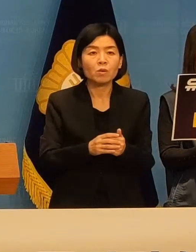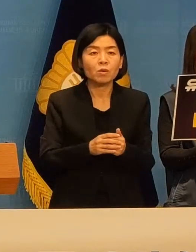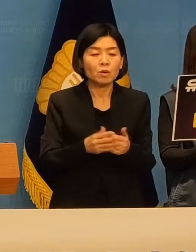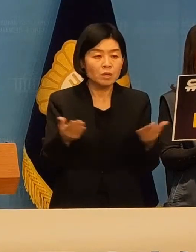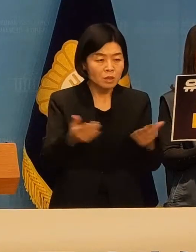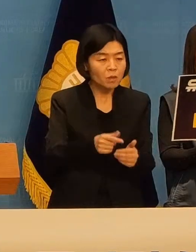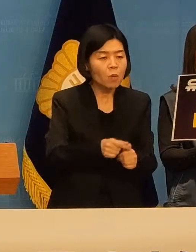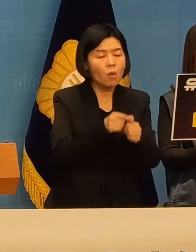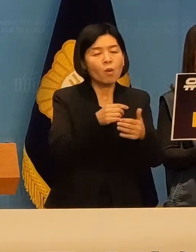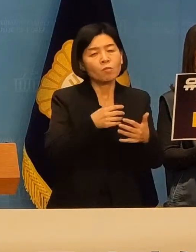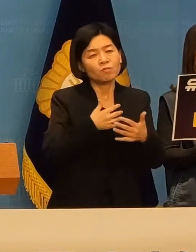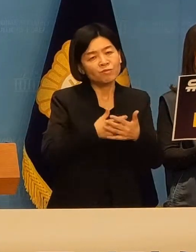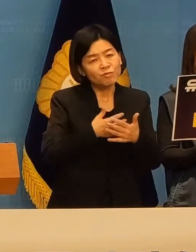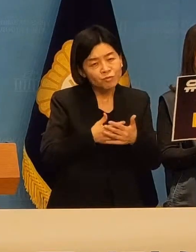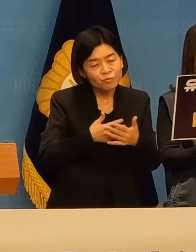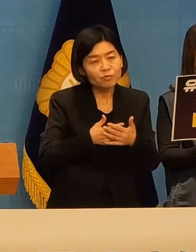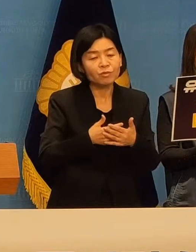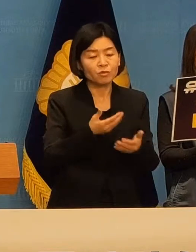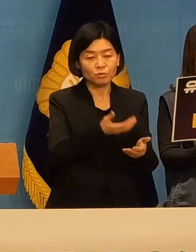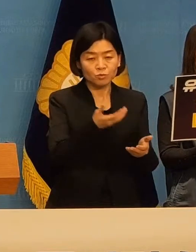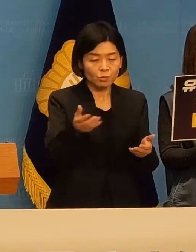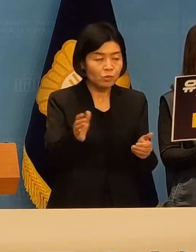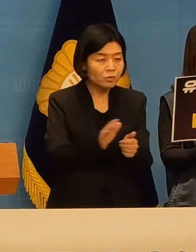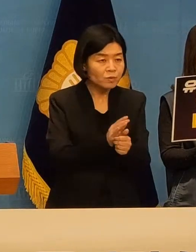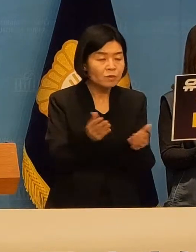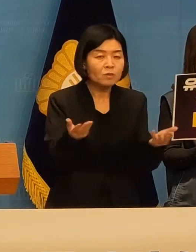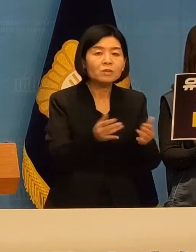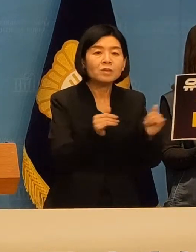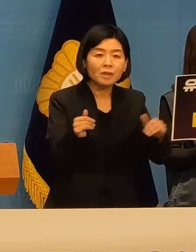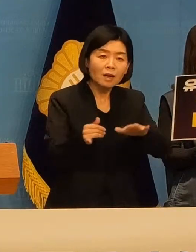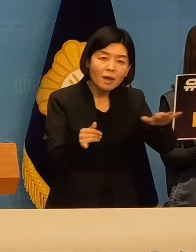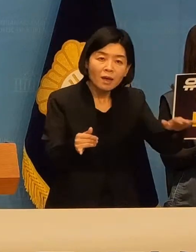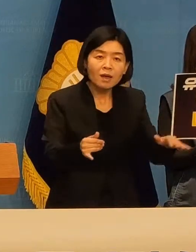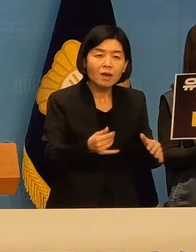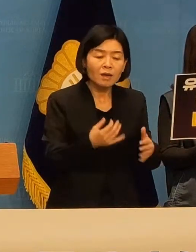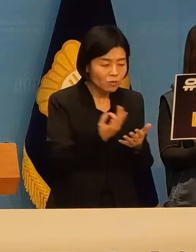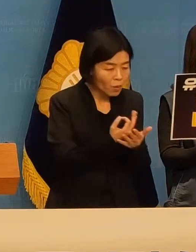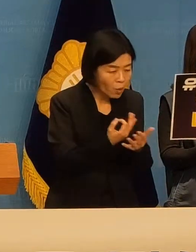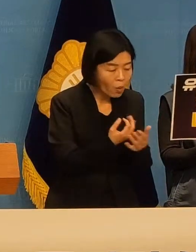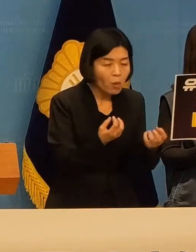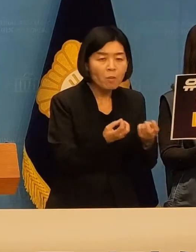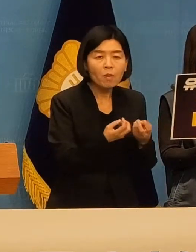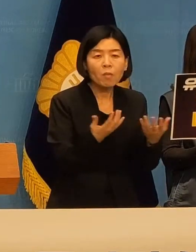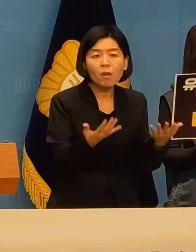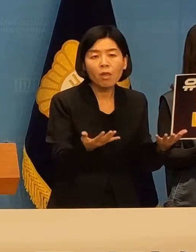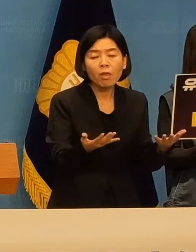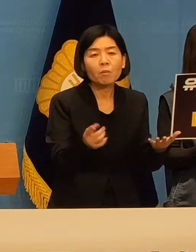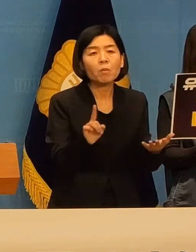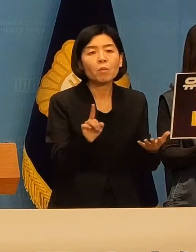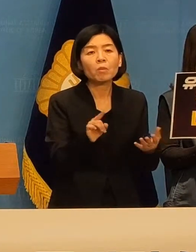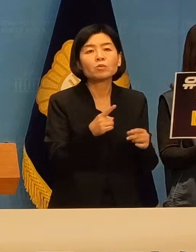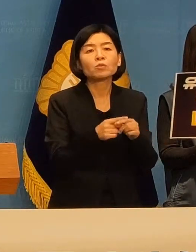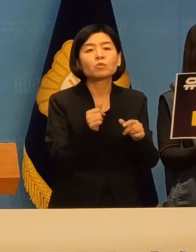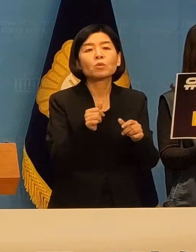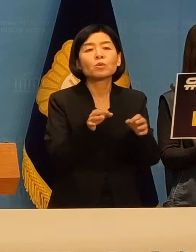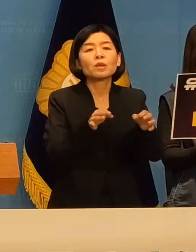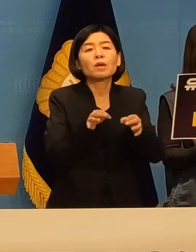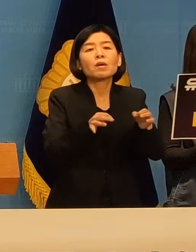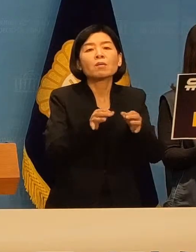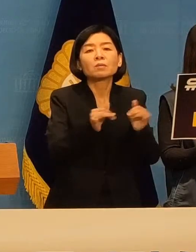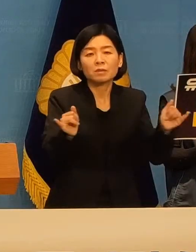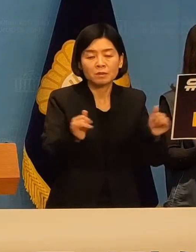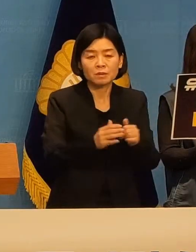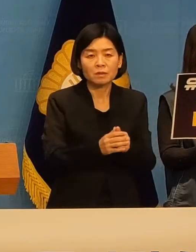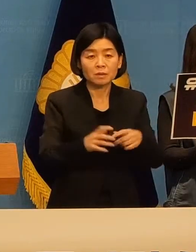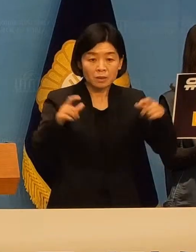불안 속에 있는 유통 서비스 노동자들, 생계 수단을 잃어가는 중소상인 자영업자들, 지역 소멸 피해로